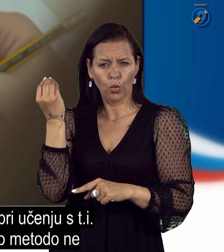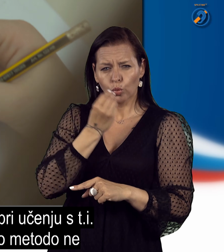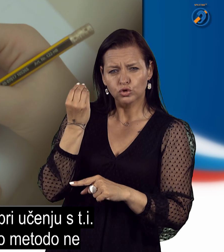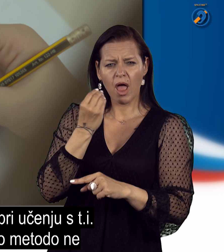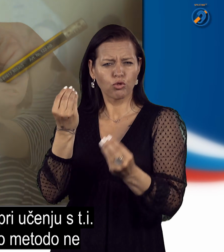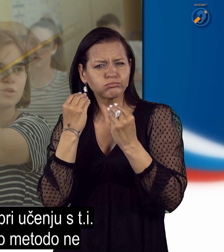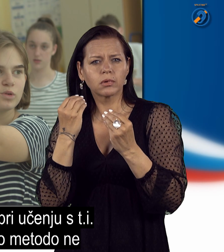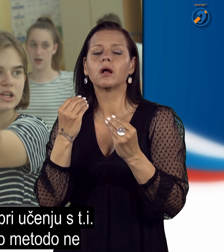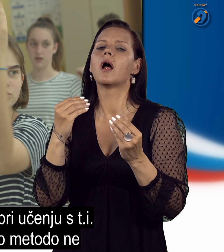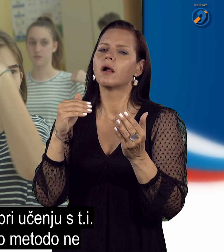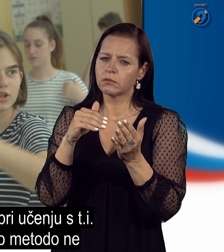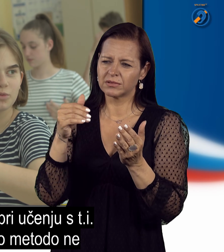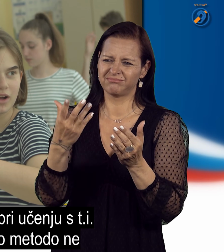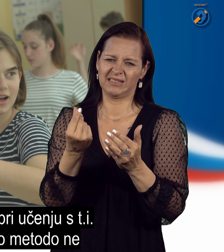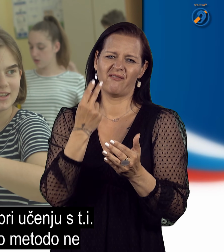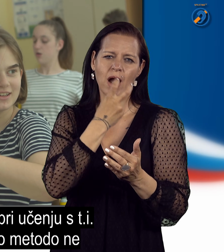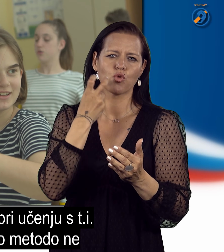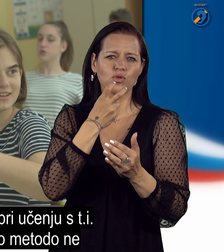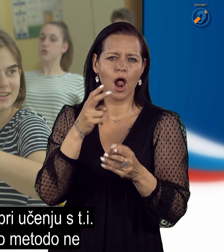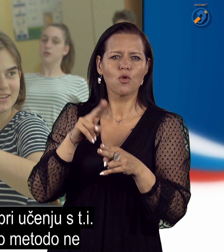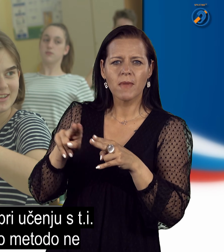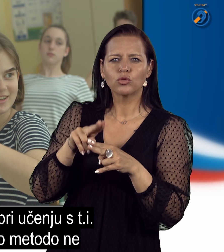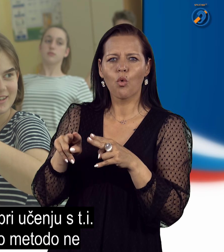želenih rezultatov.